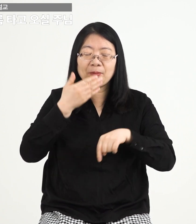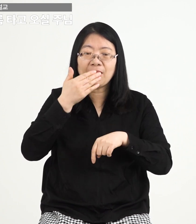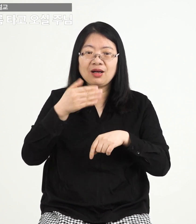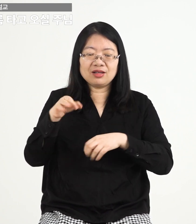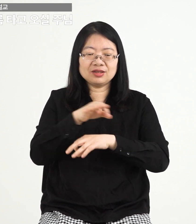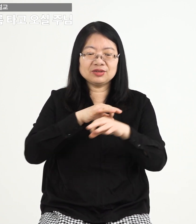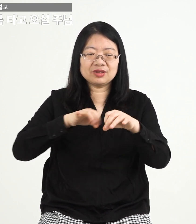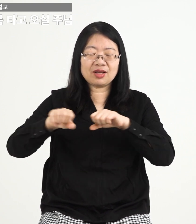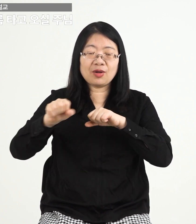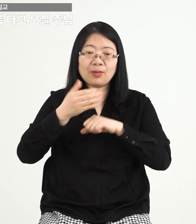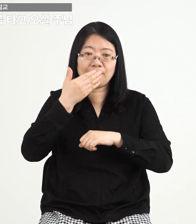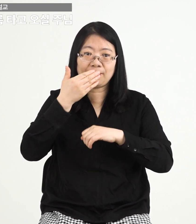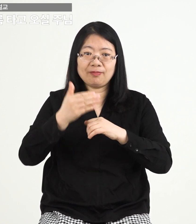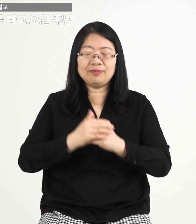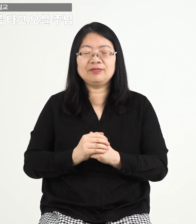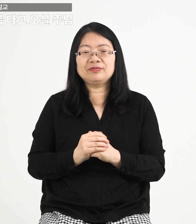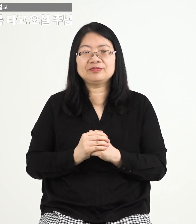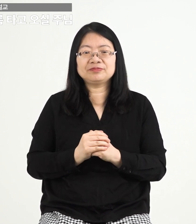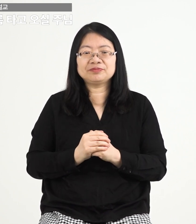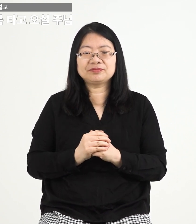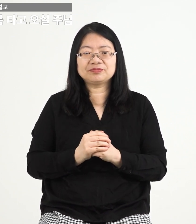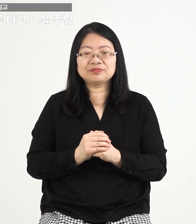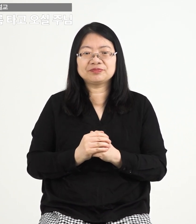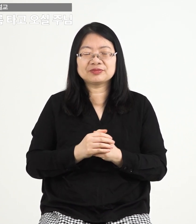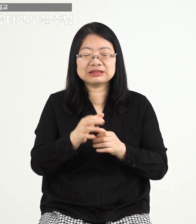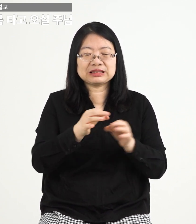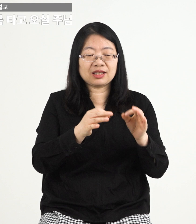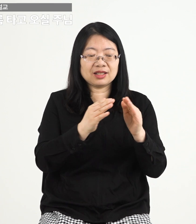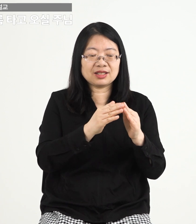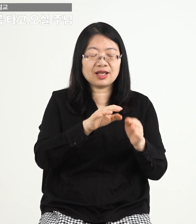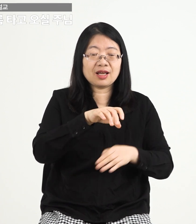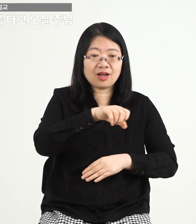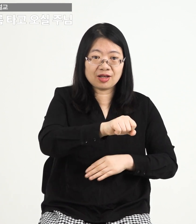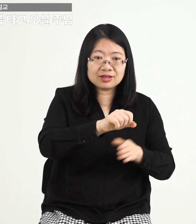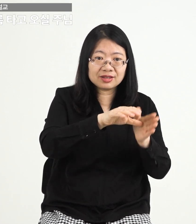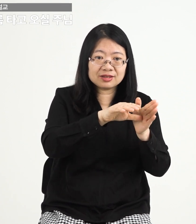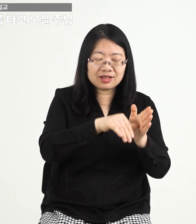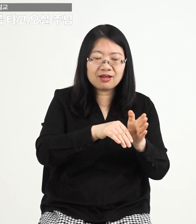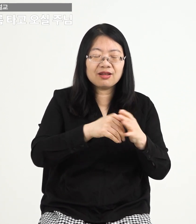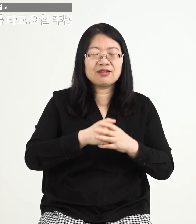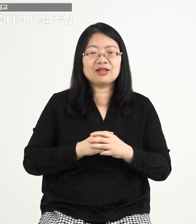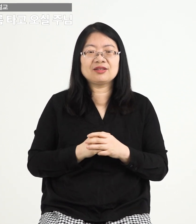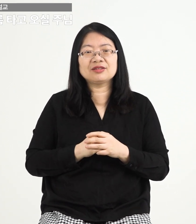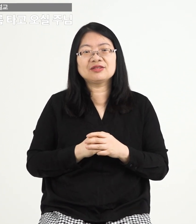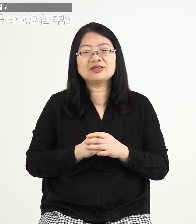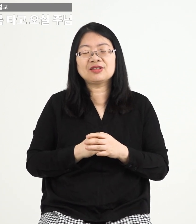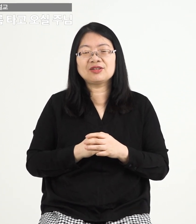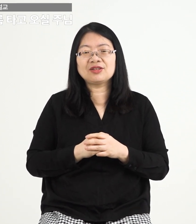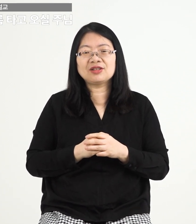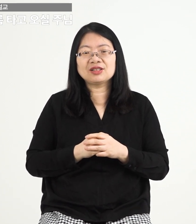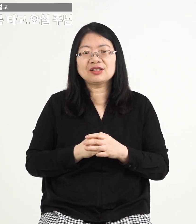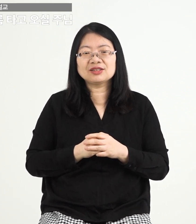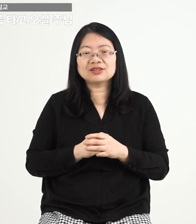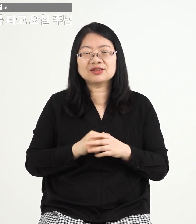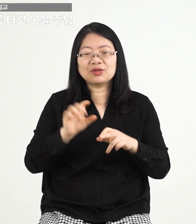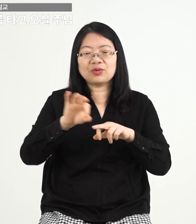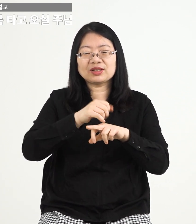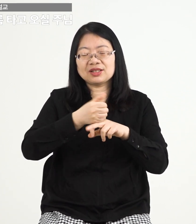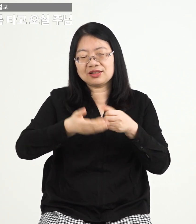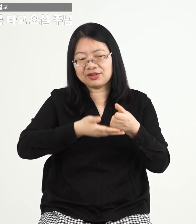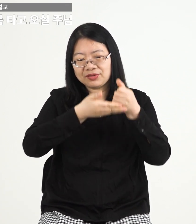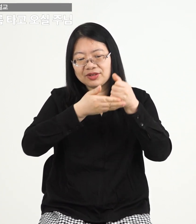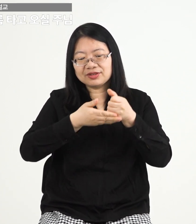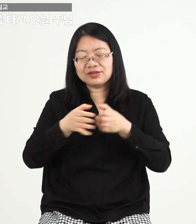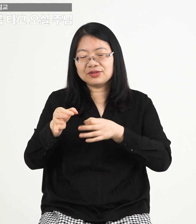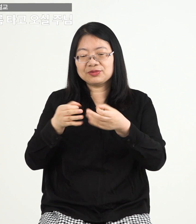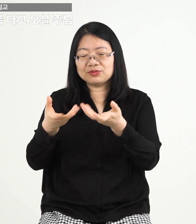활동이 가능하고 가게를 얻을 때에도 거기에 우선권과 자격이 부여되는